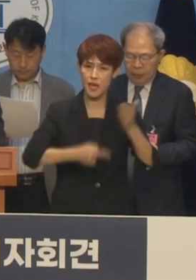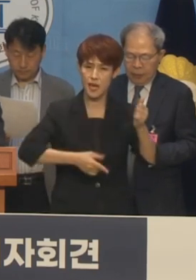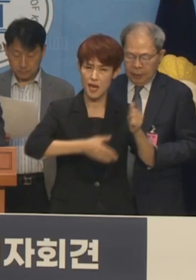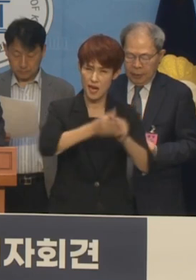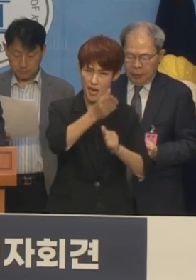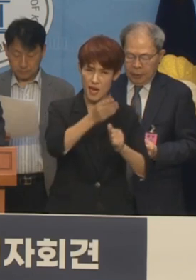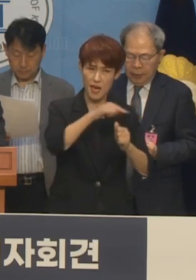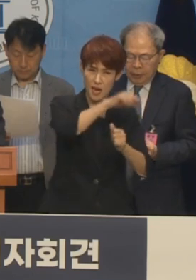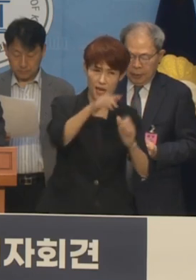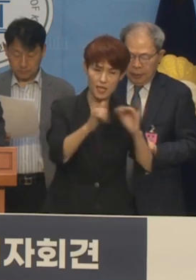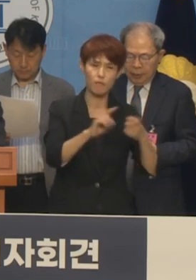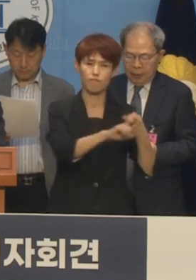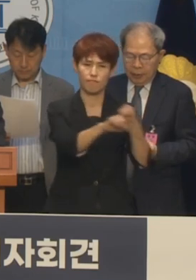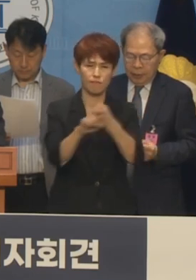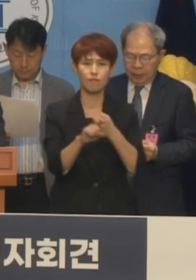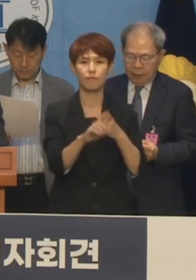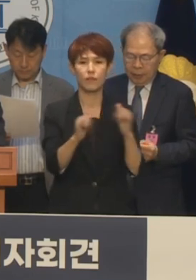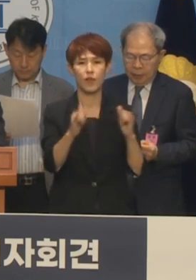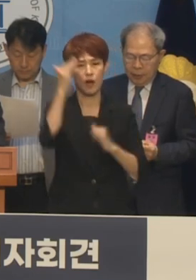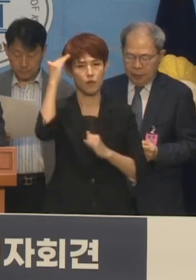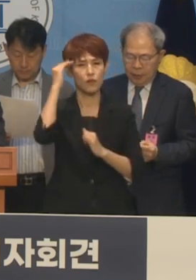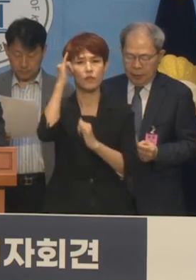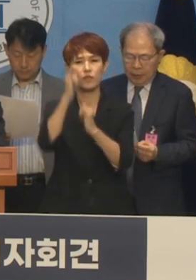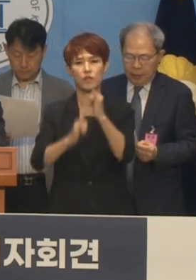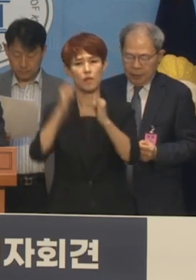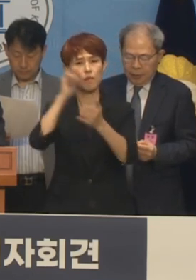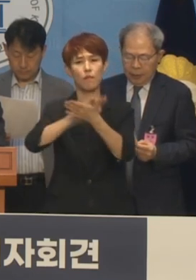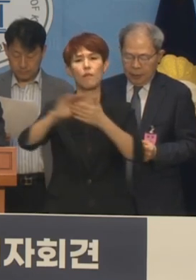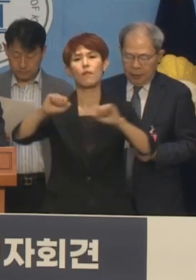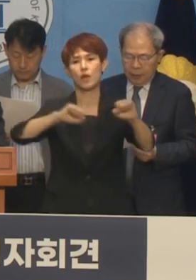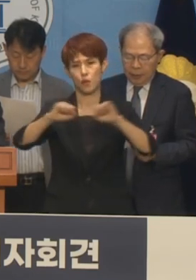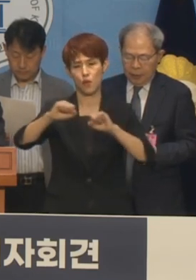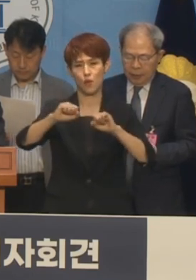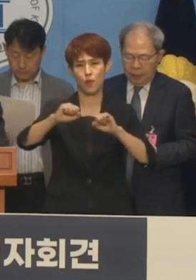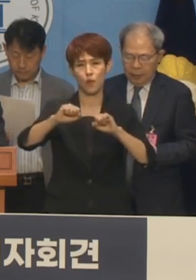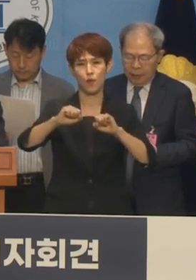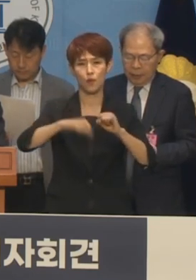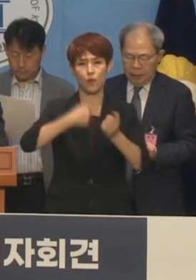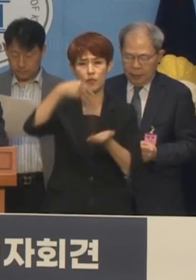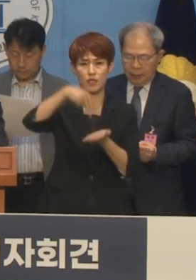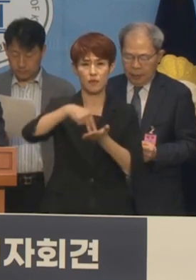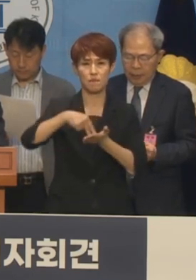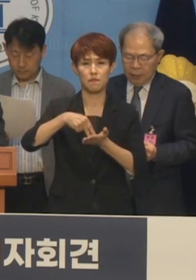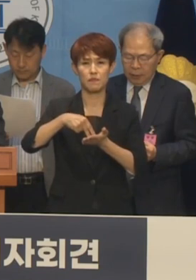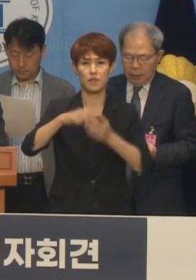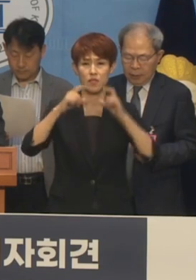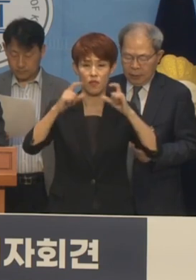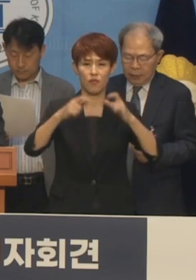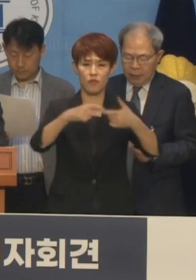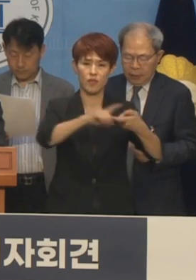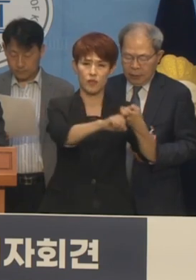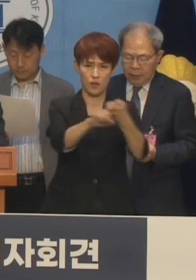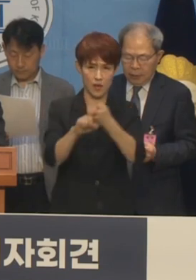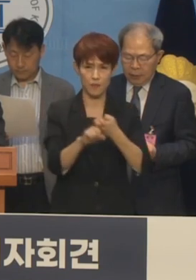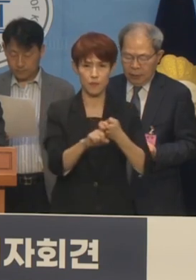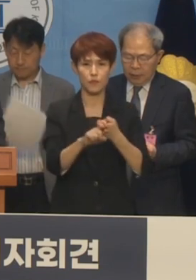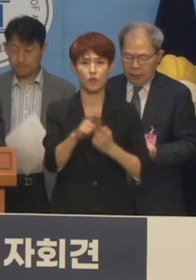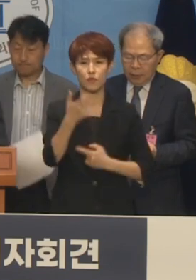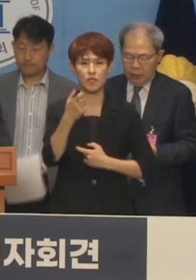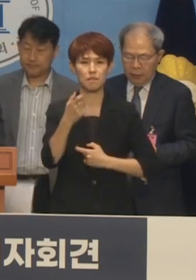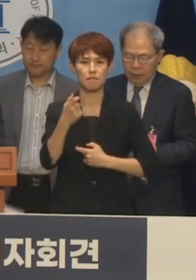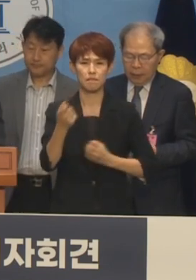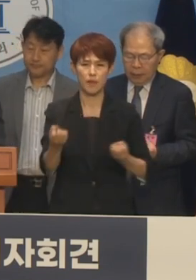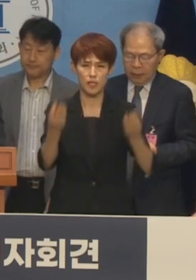유족회, 한일 역사 정의 평화 행동, 항일 독립선언 선양 단체 연합, 60만세